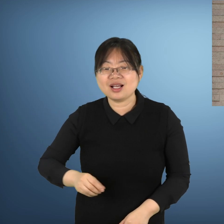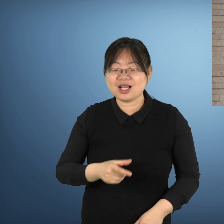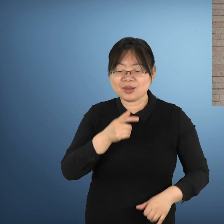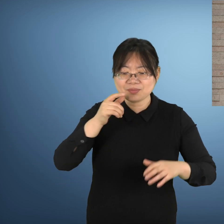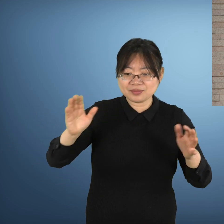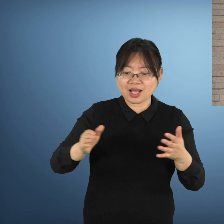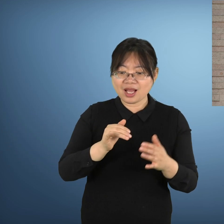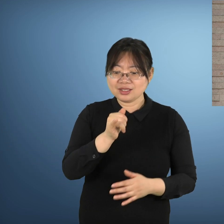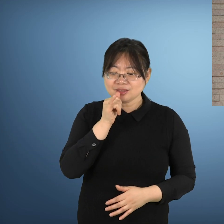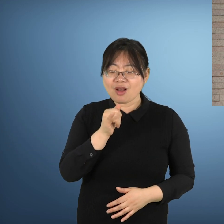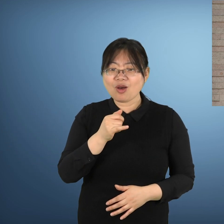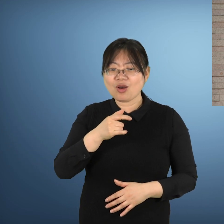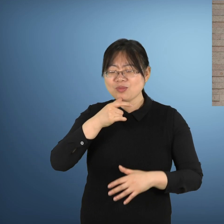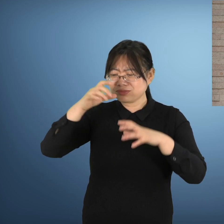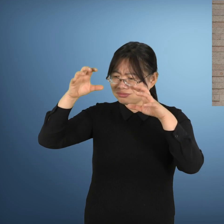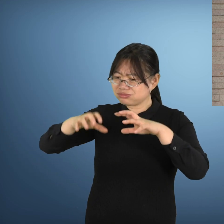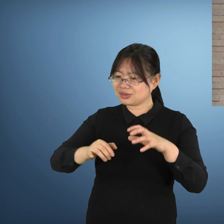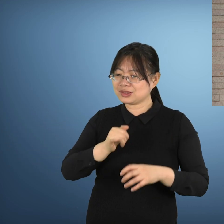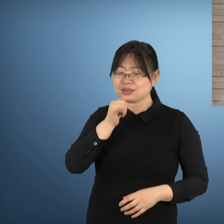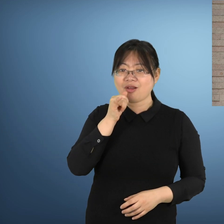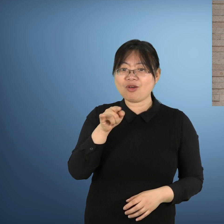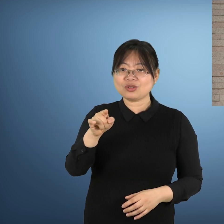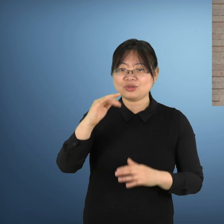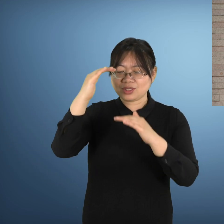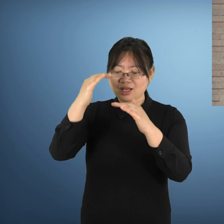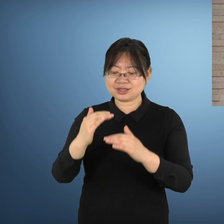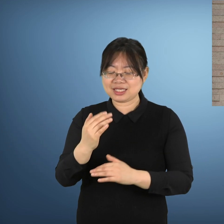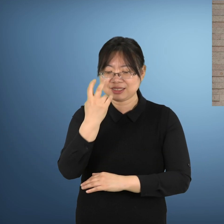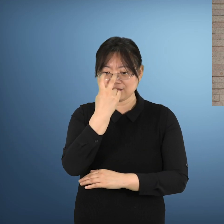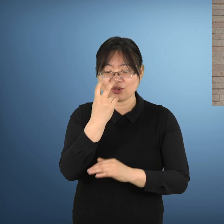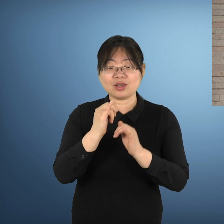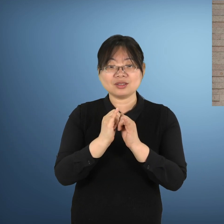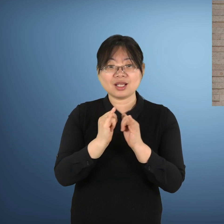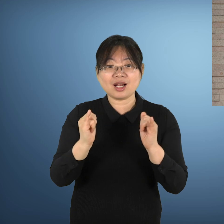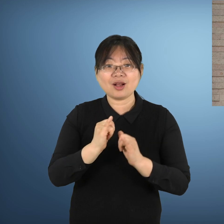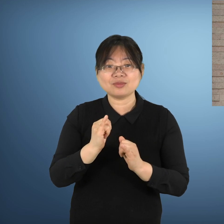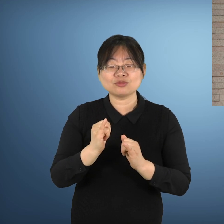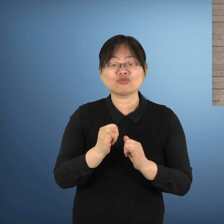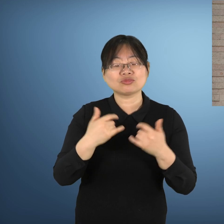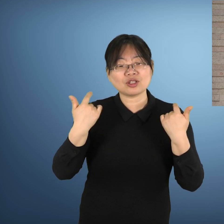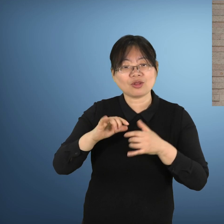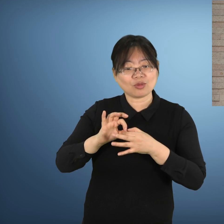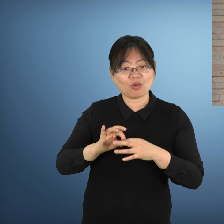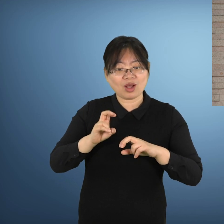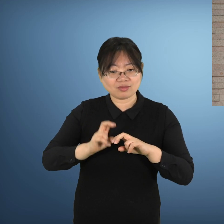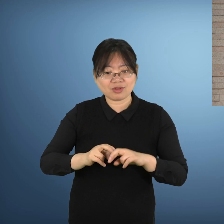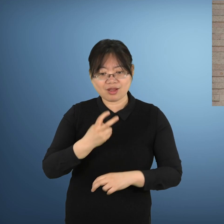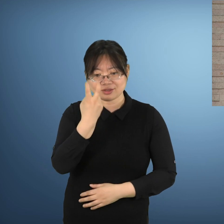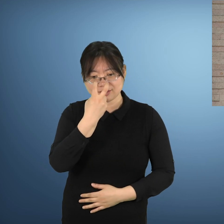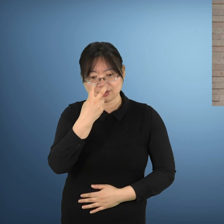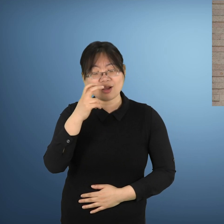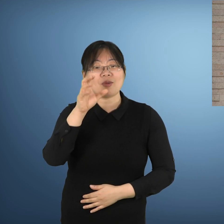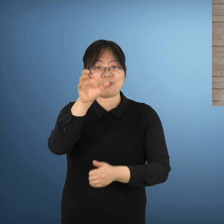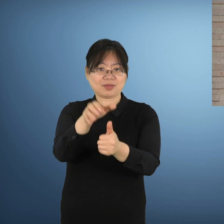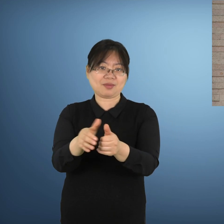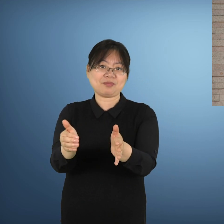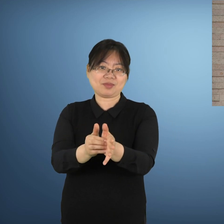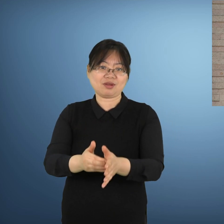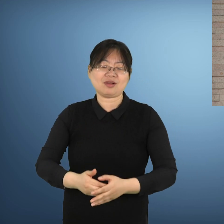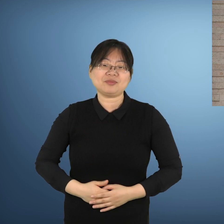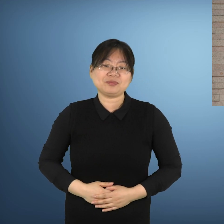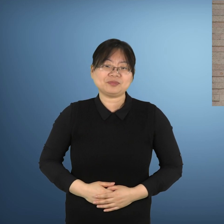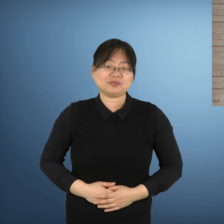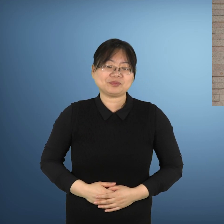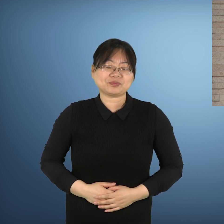비바람이 불든 폭풍우가 치든 그 과정을 지켜야 되는 사람은 원두막에서 그 과정을 지켰을 거예요.